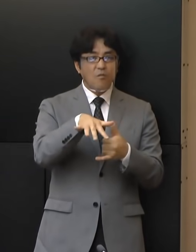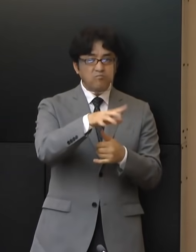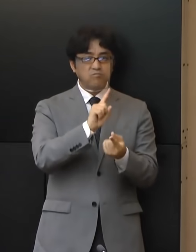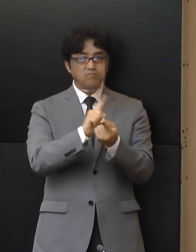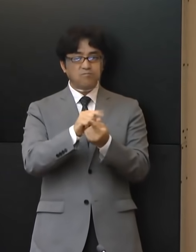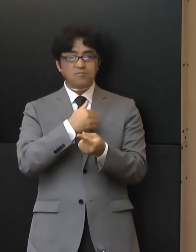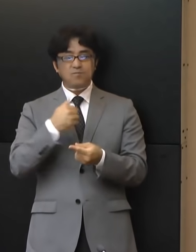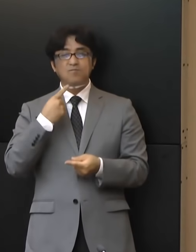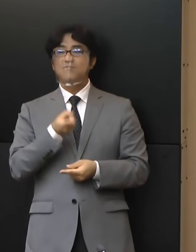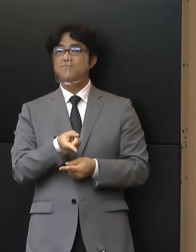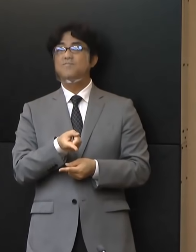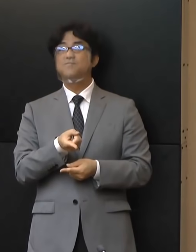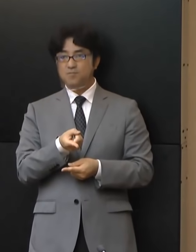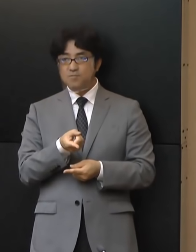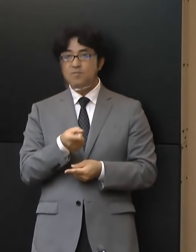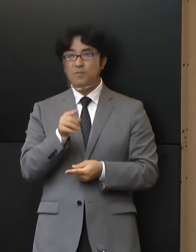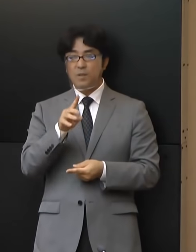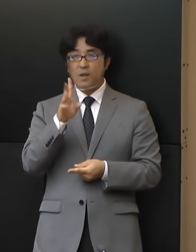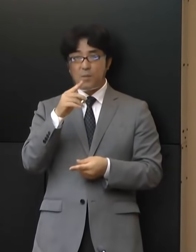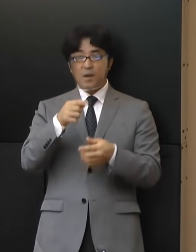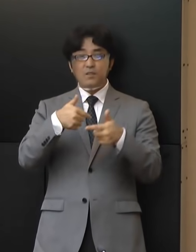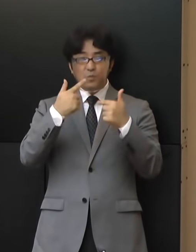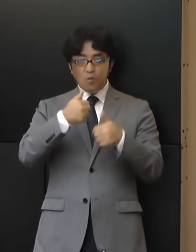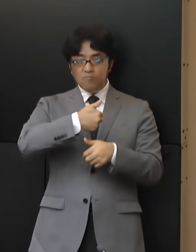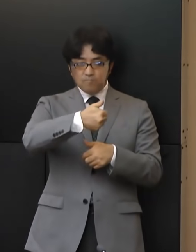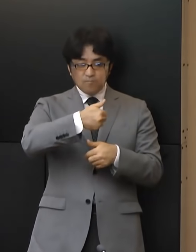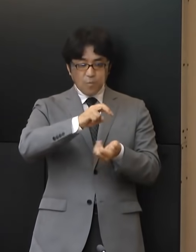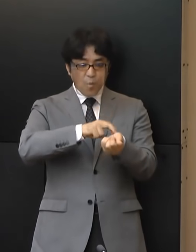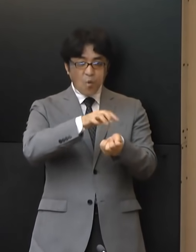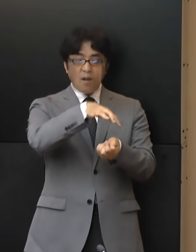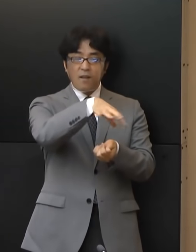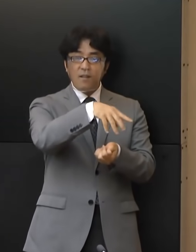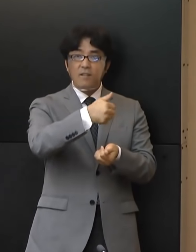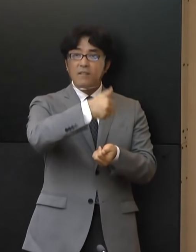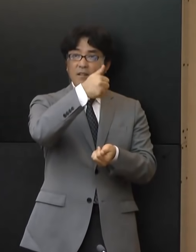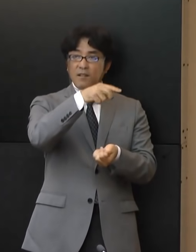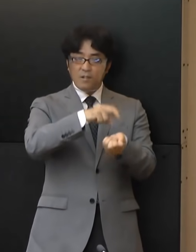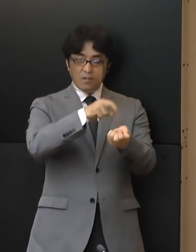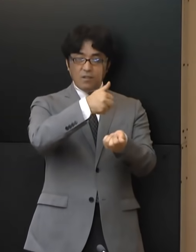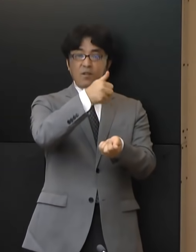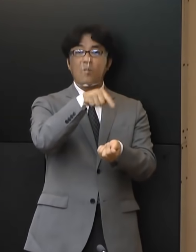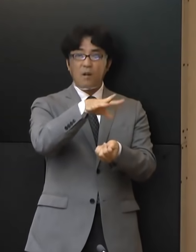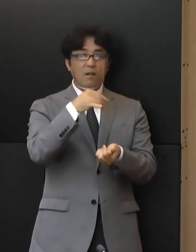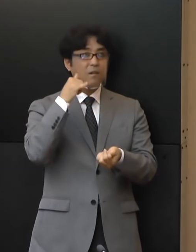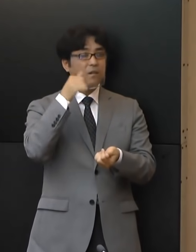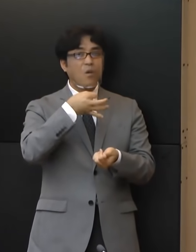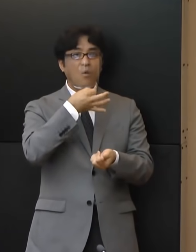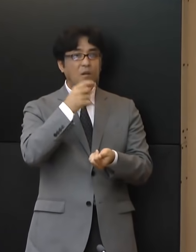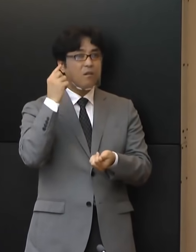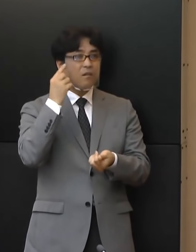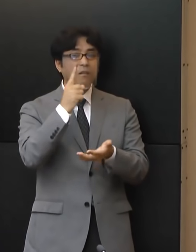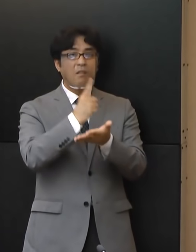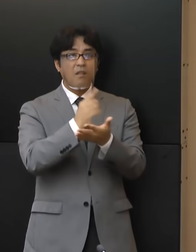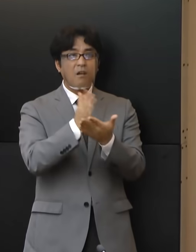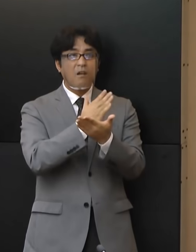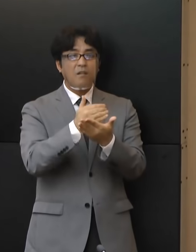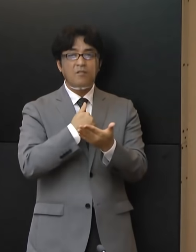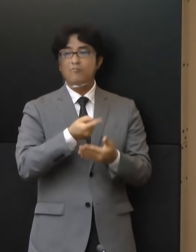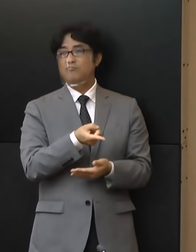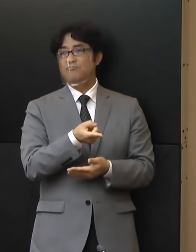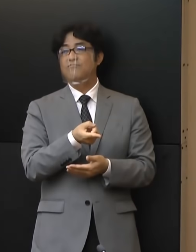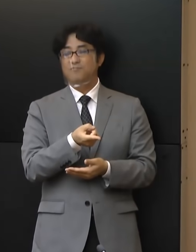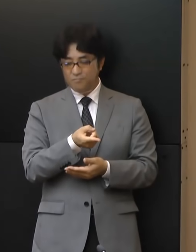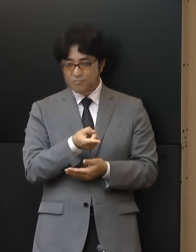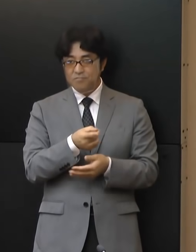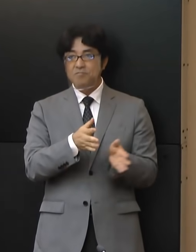先生であれば、元気な声を聞けば、大体こんな感じだなということは分かっていただけると思います。 もちろんさらにね、iPad などを使